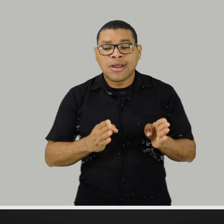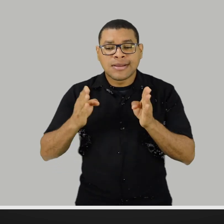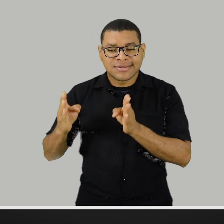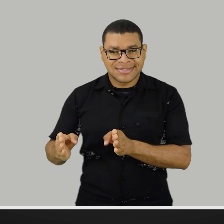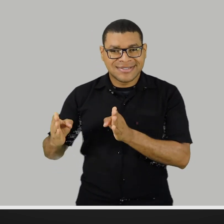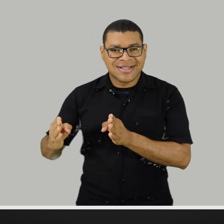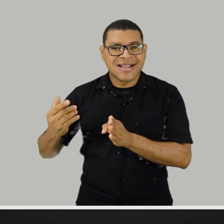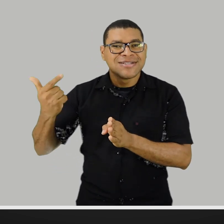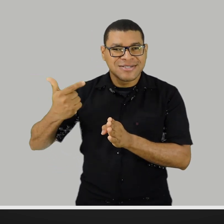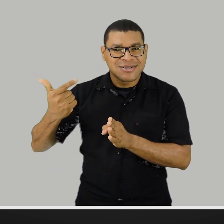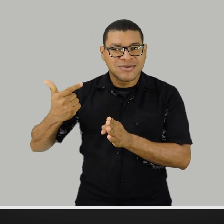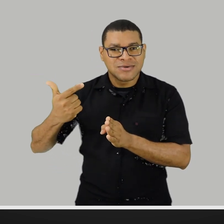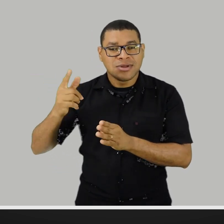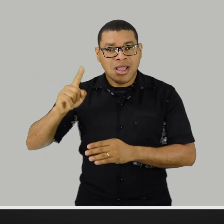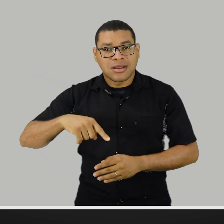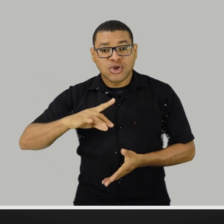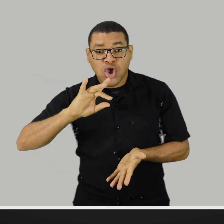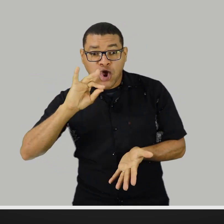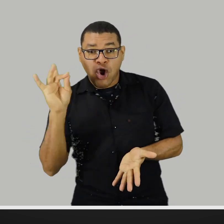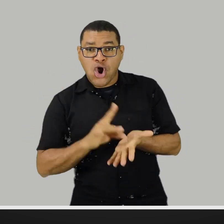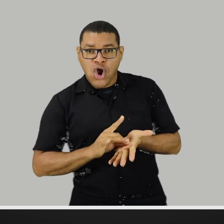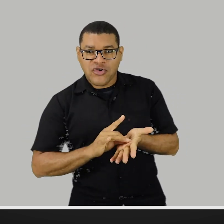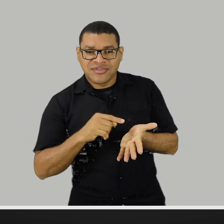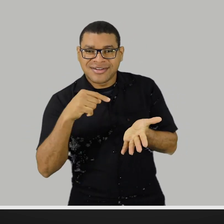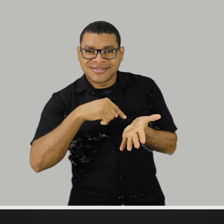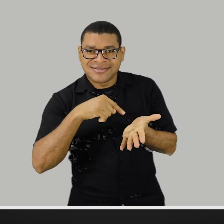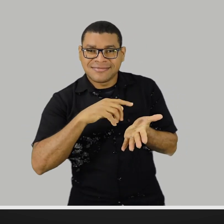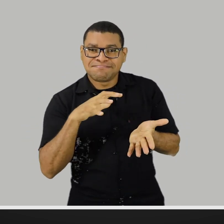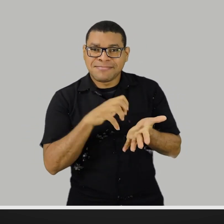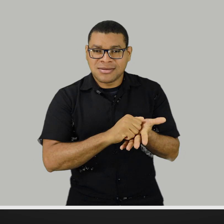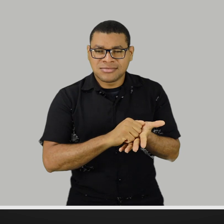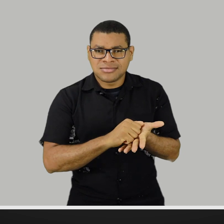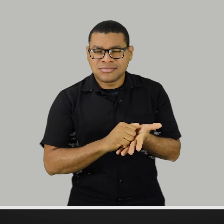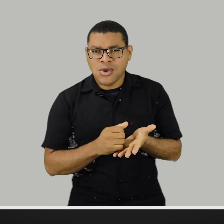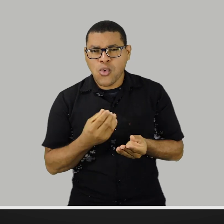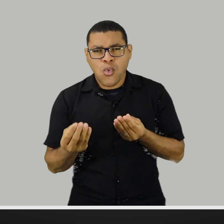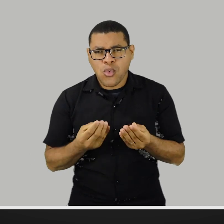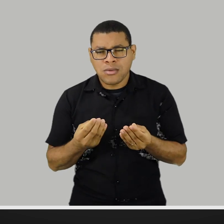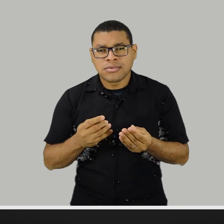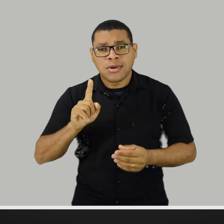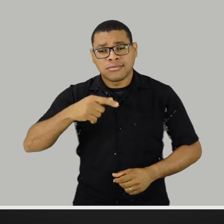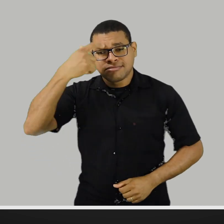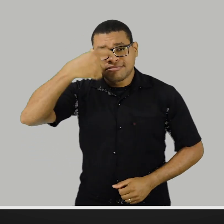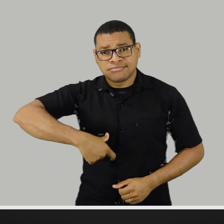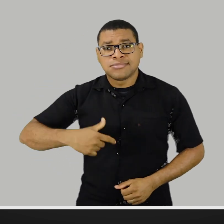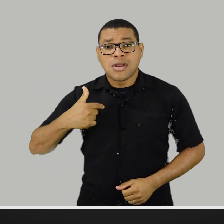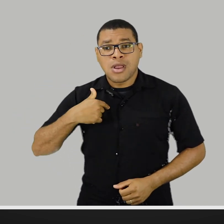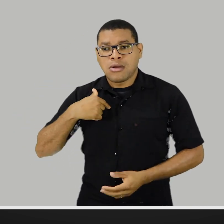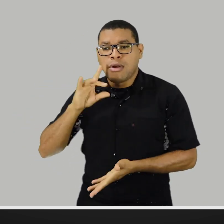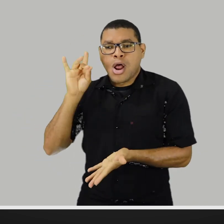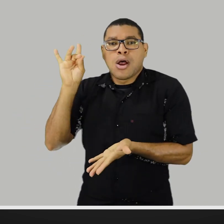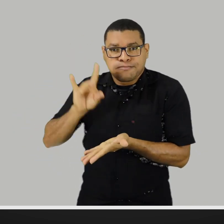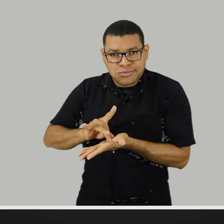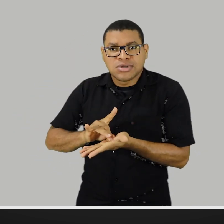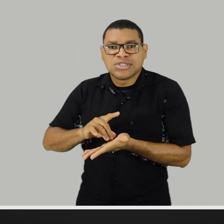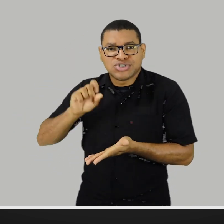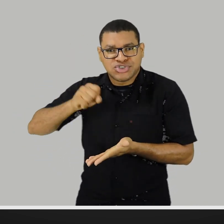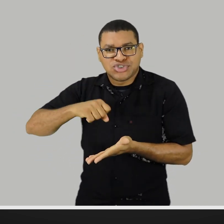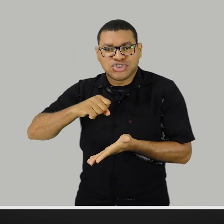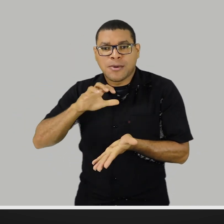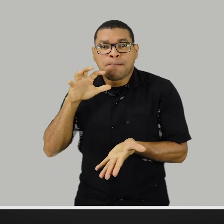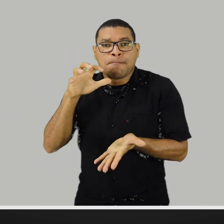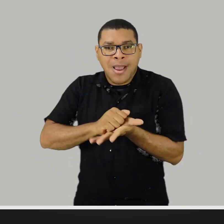segunda etapa confirmação da matrícula destinasse mediante confirmação do candidato a